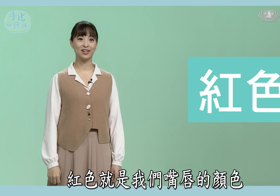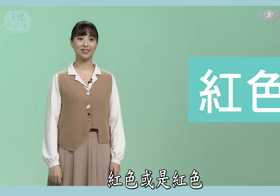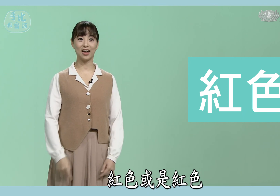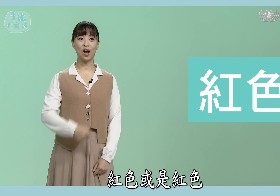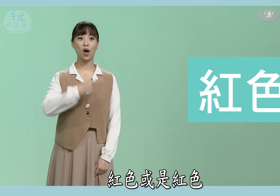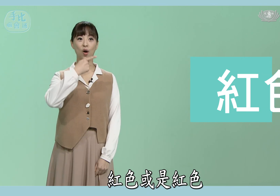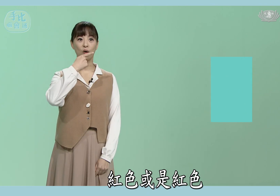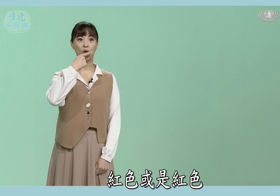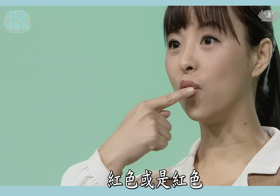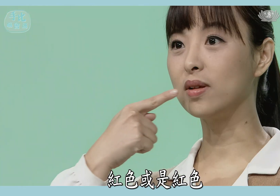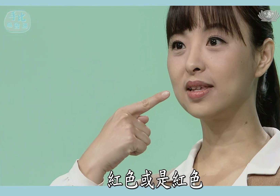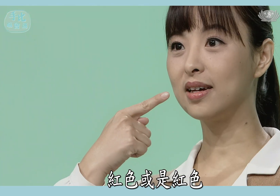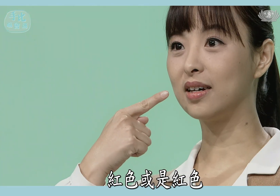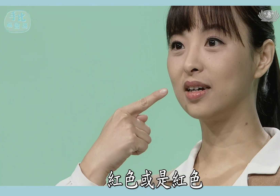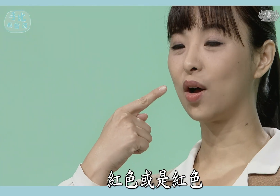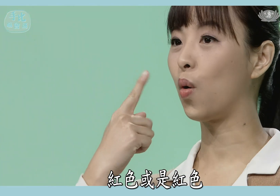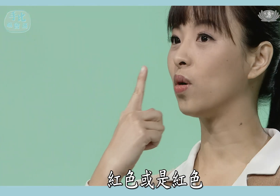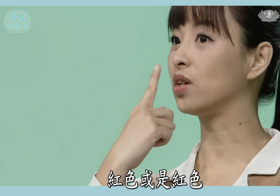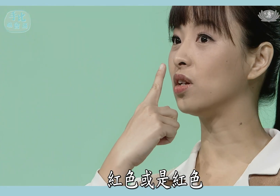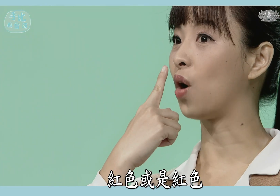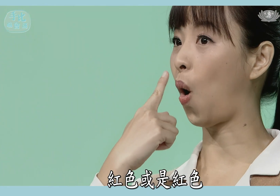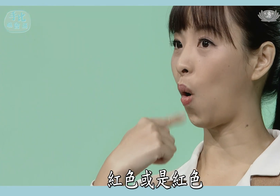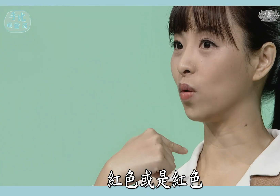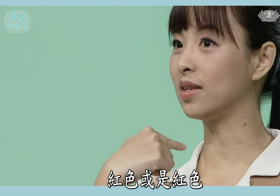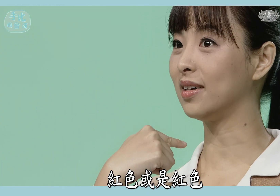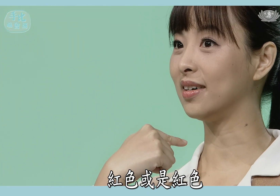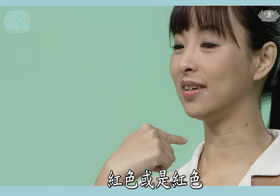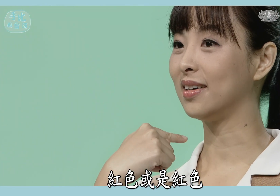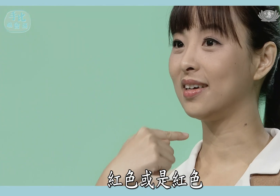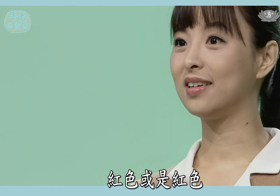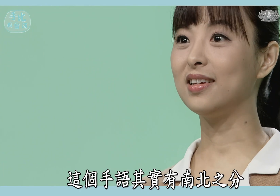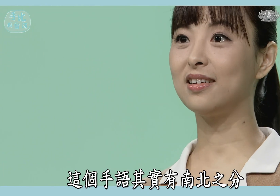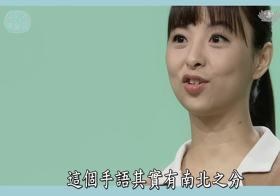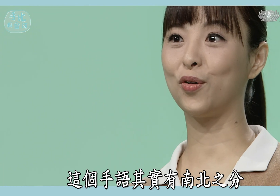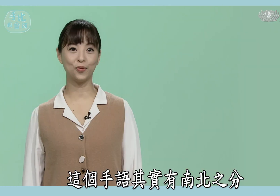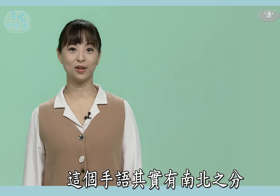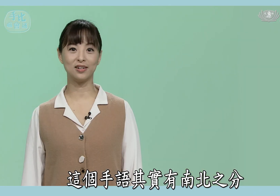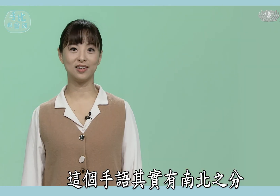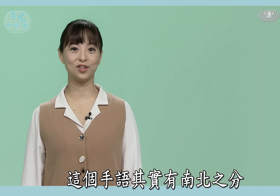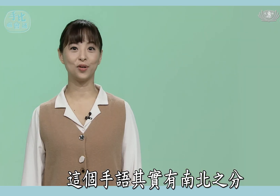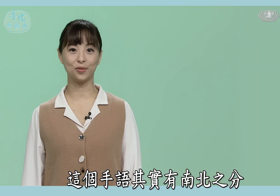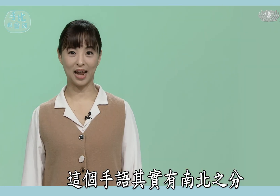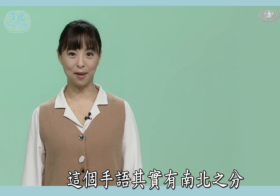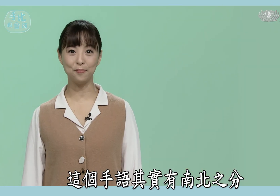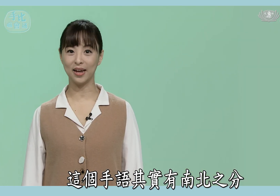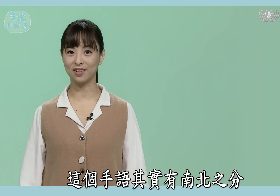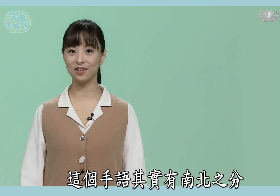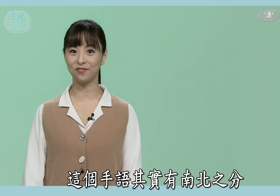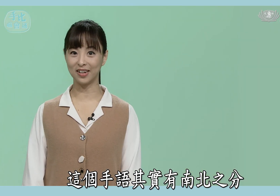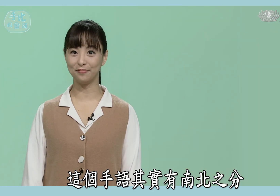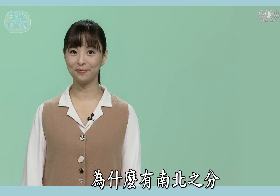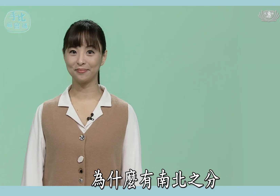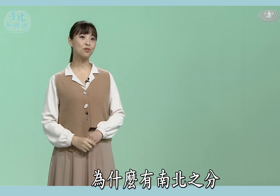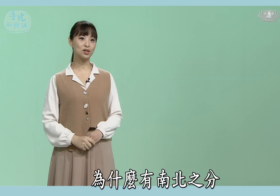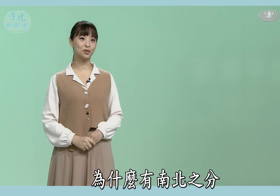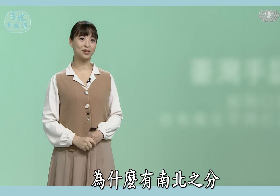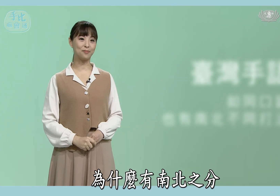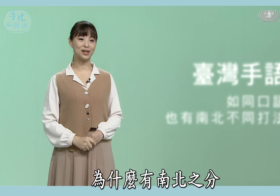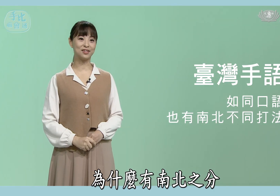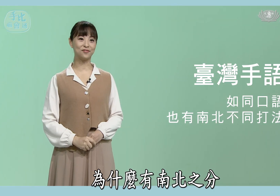那红色或是红色，这个手语呢，其实有南北之分。那为什么有南北之分